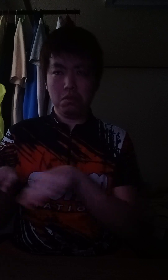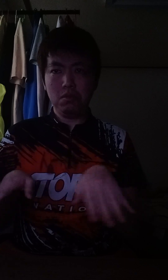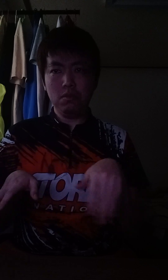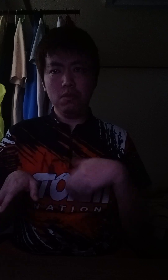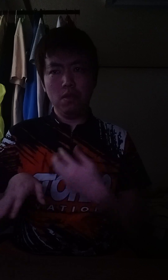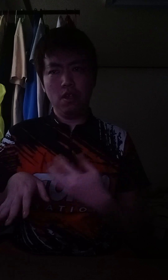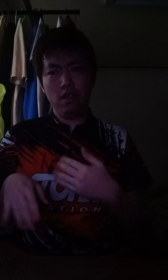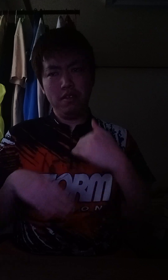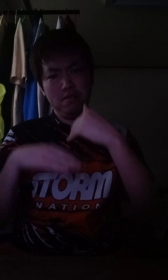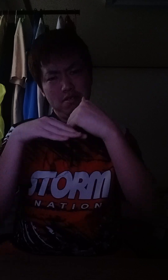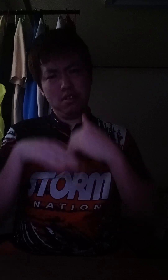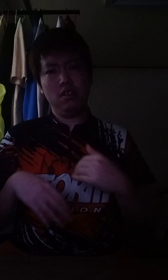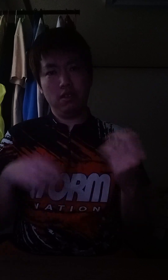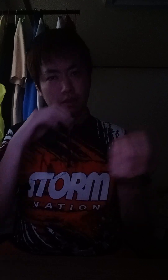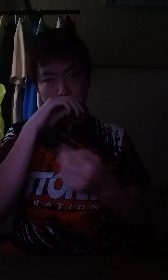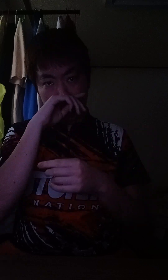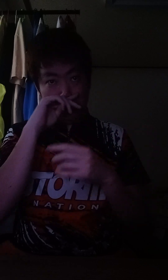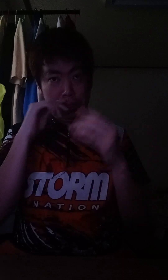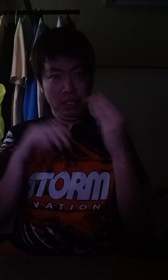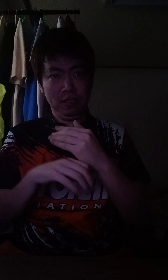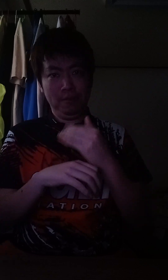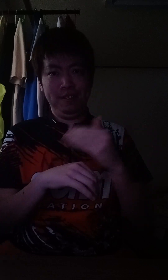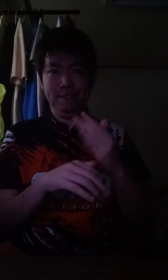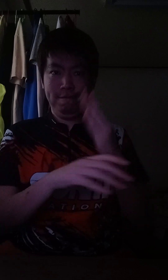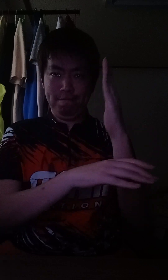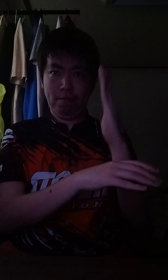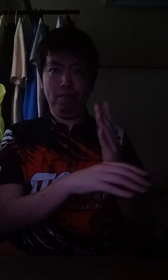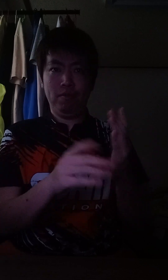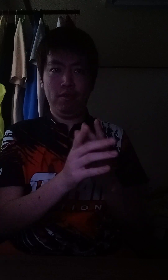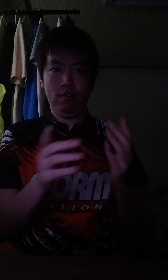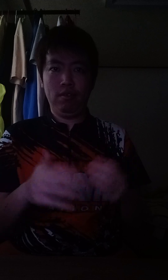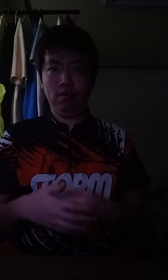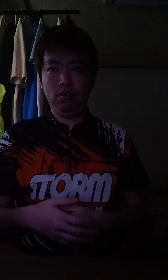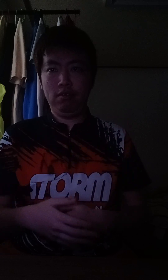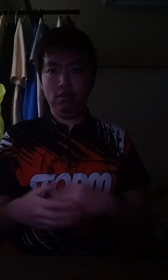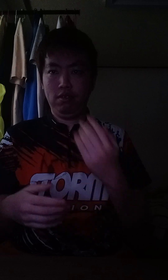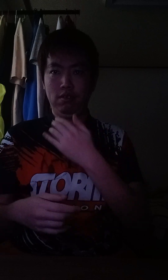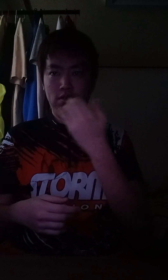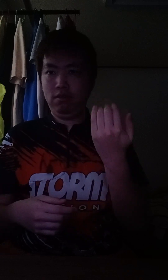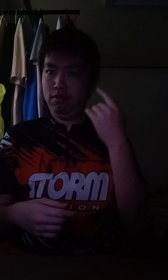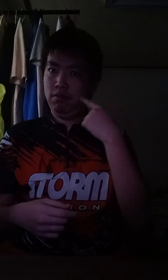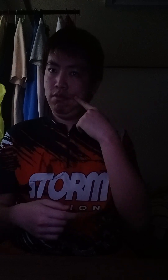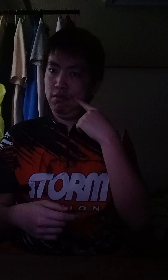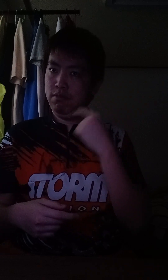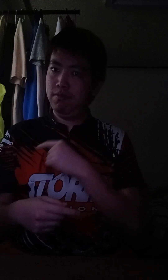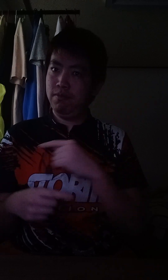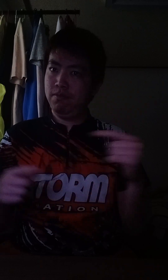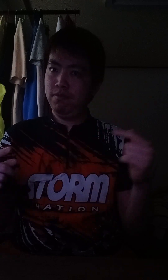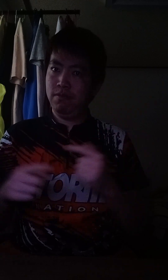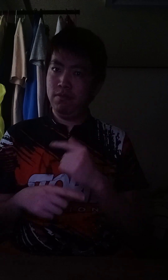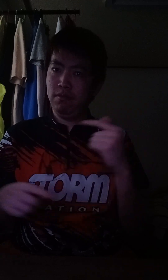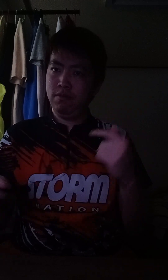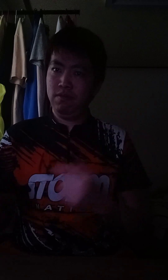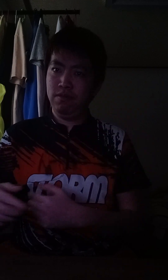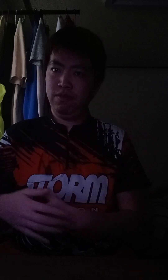생기는 걸 또 방지하기 위해서. 네, 근데 이걸 먹어도 그걸 완전히 또